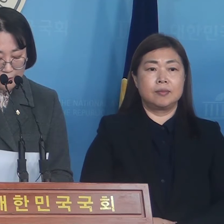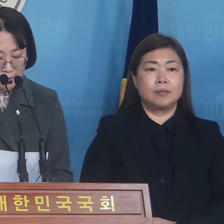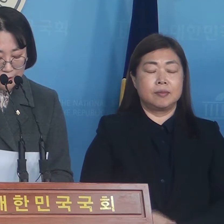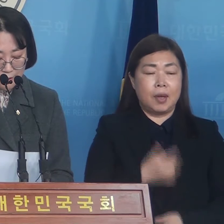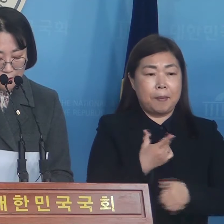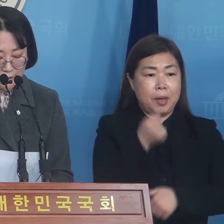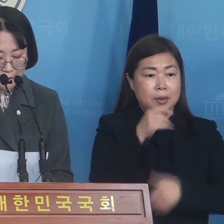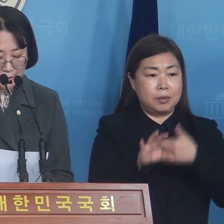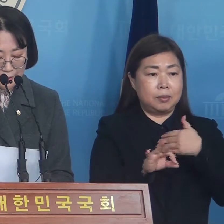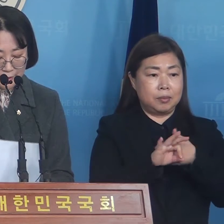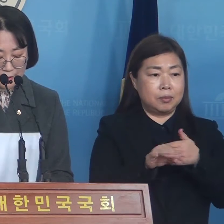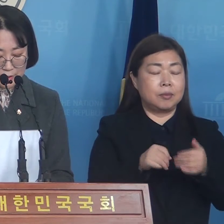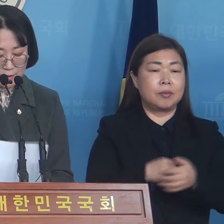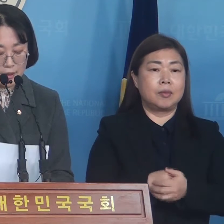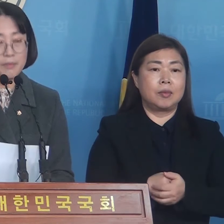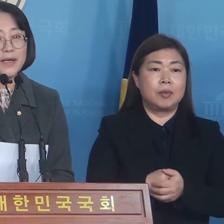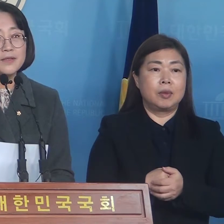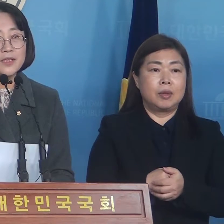또 빠른